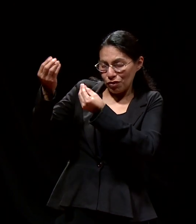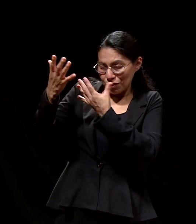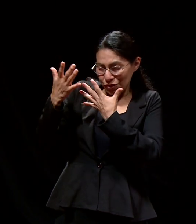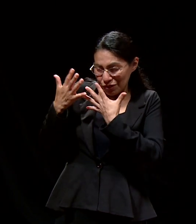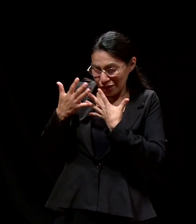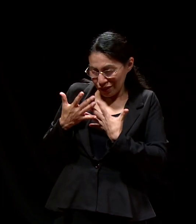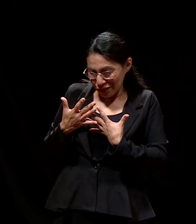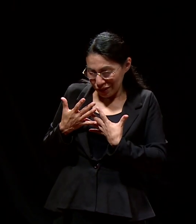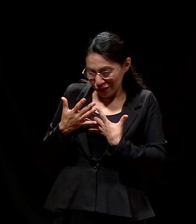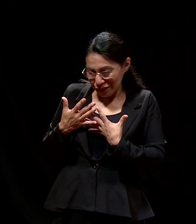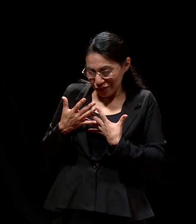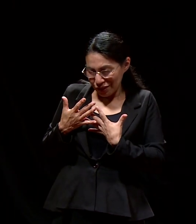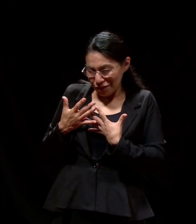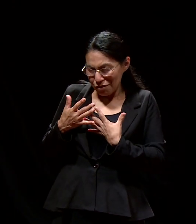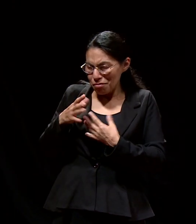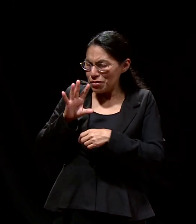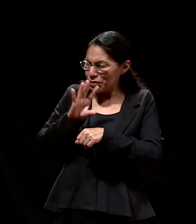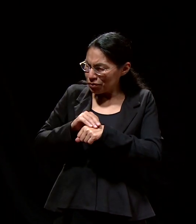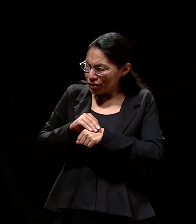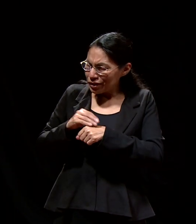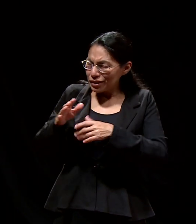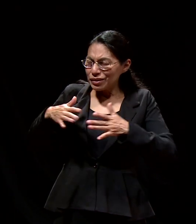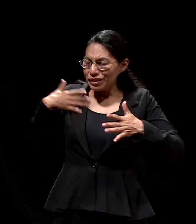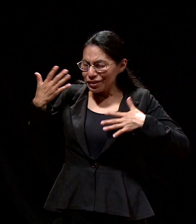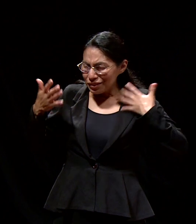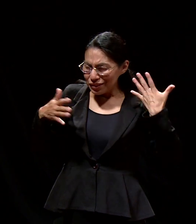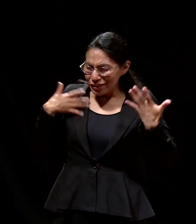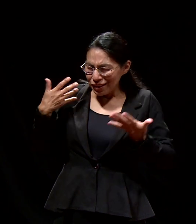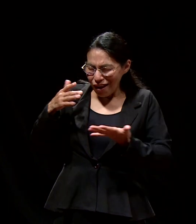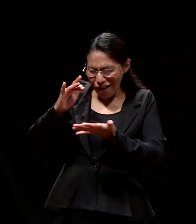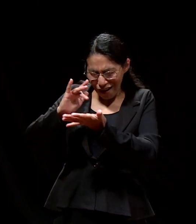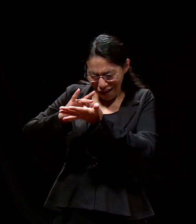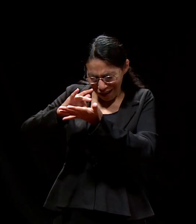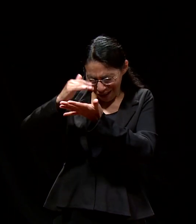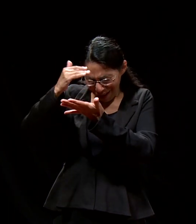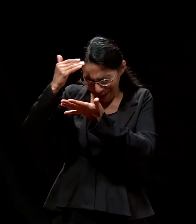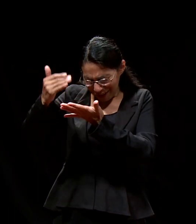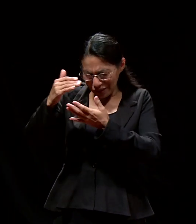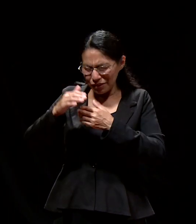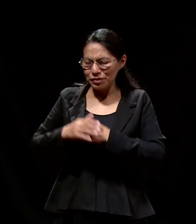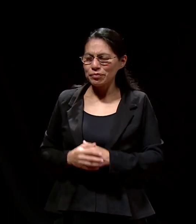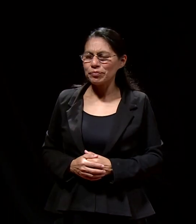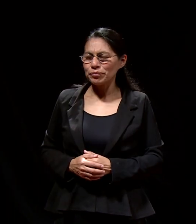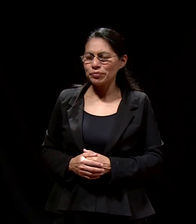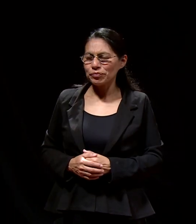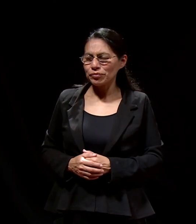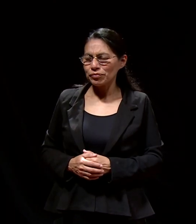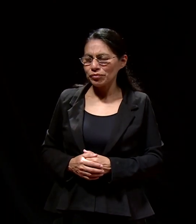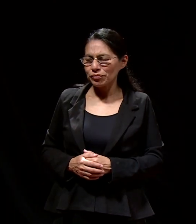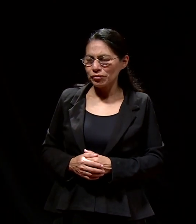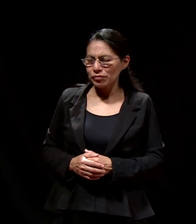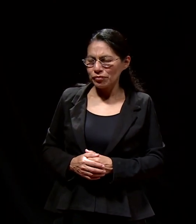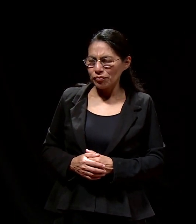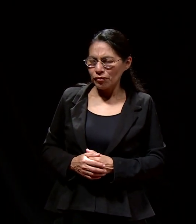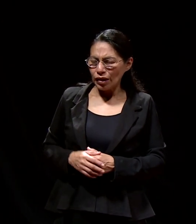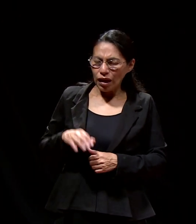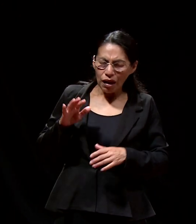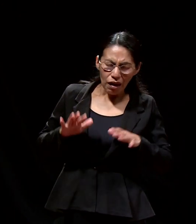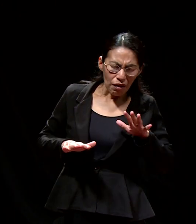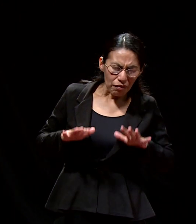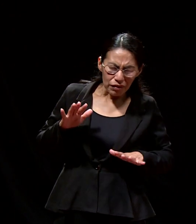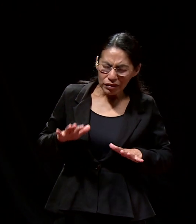pero también nos permite disfrutar gracias nuestro Dios porque ante